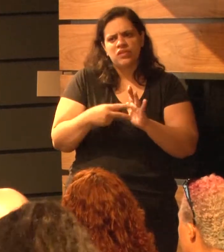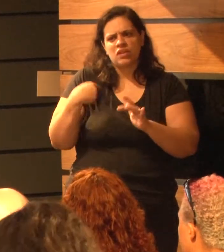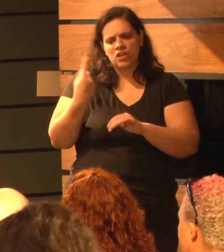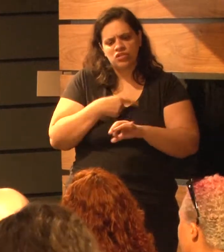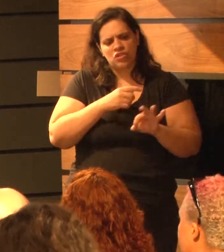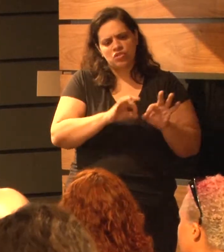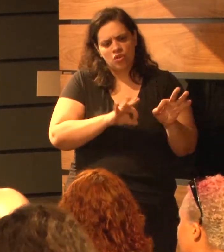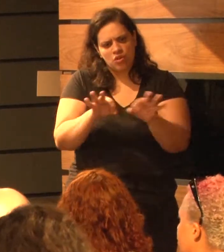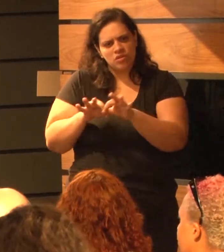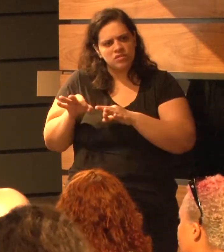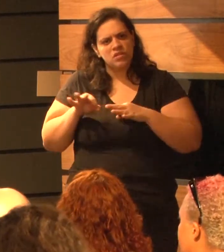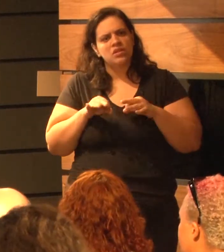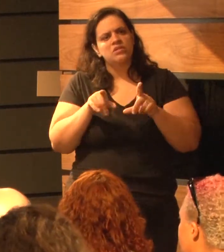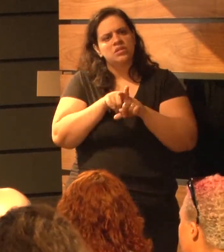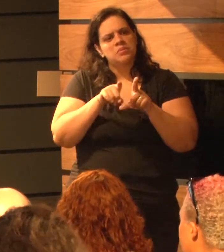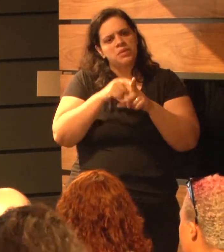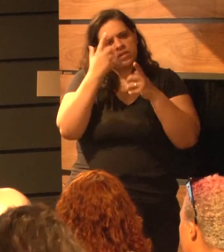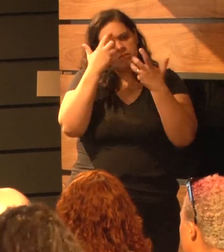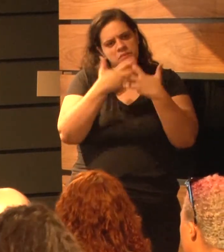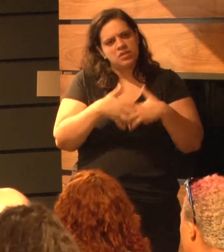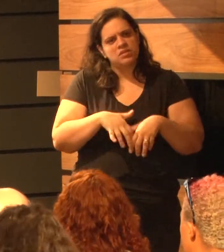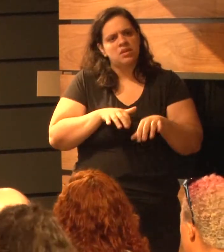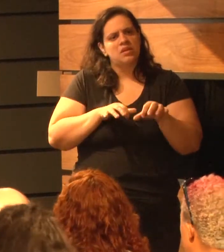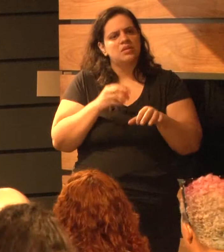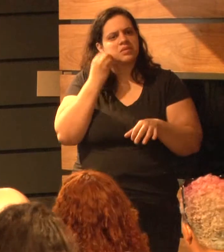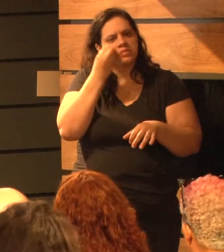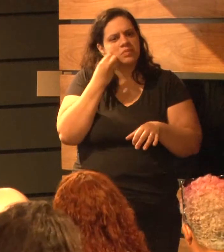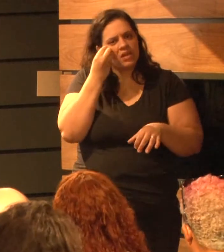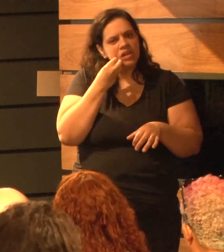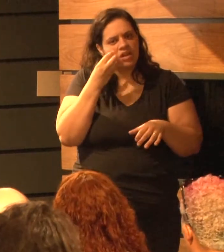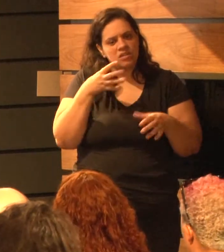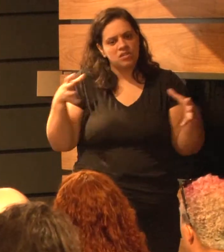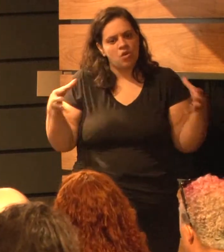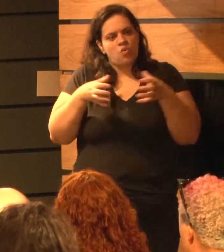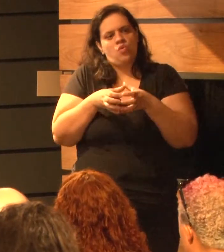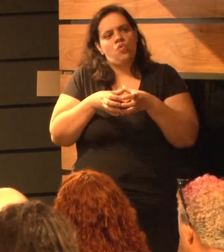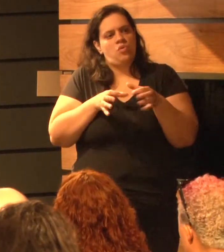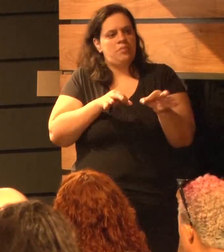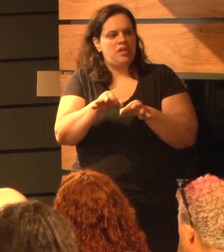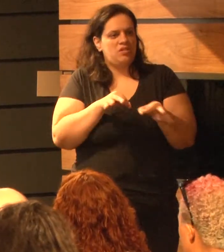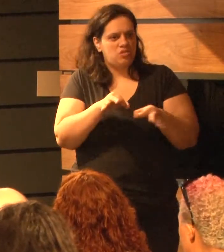pensarmos a experiência de um planejamento coletivo. Isso foi